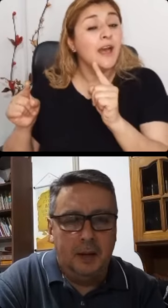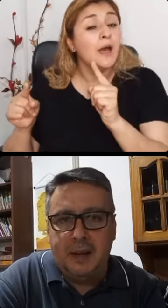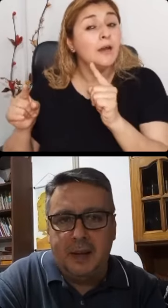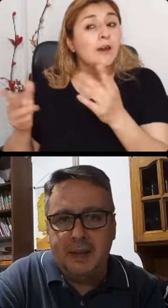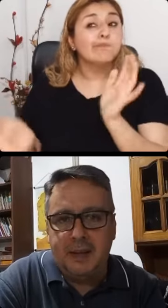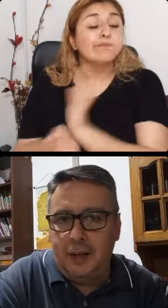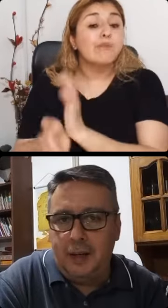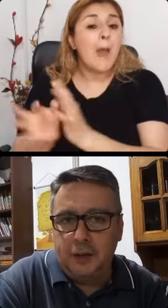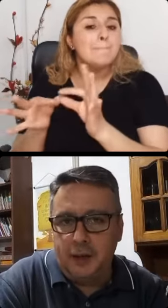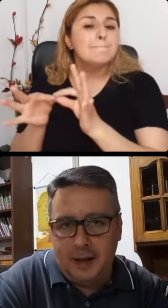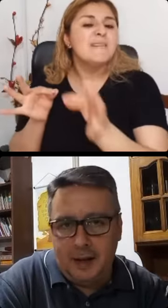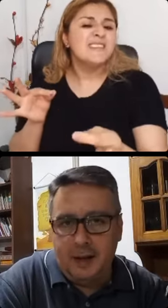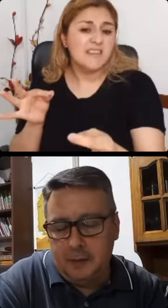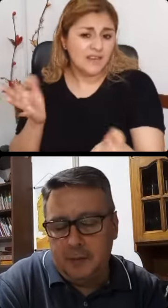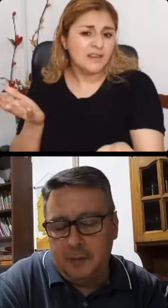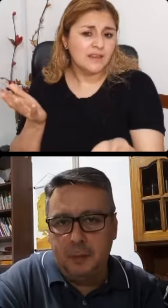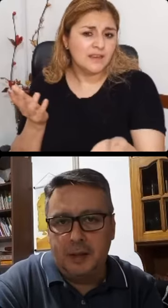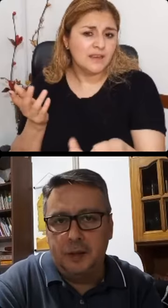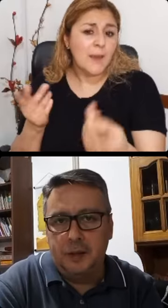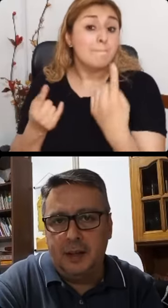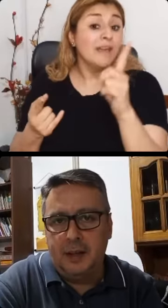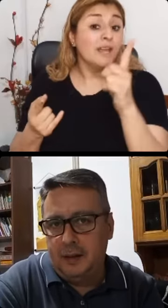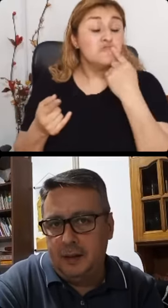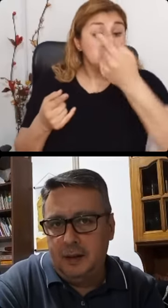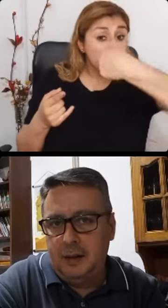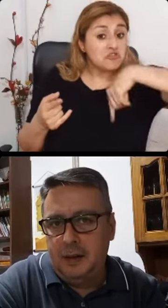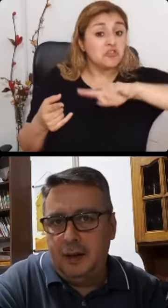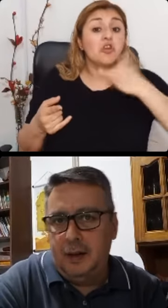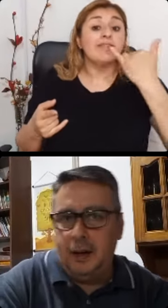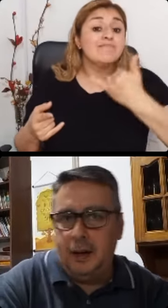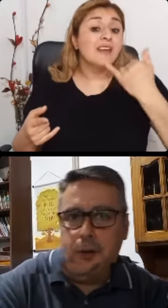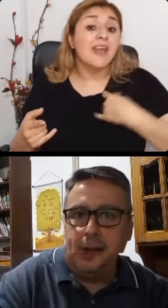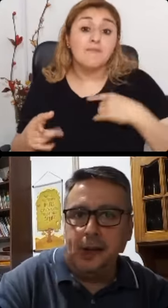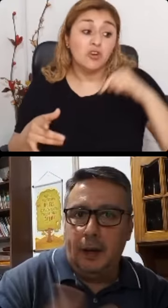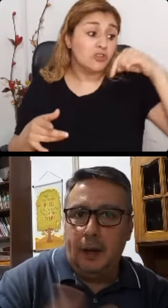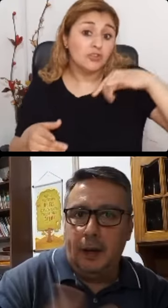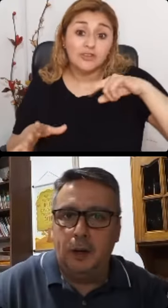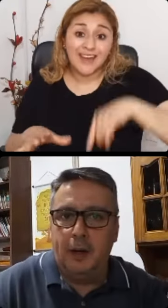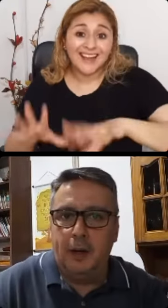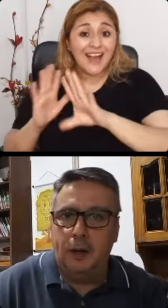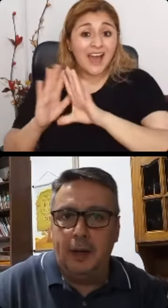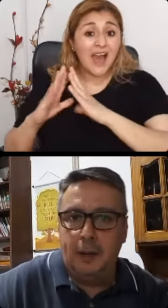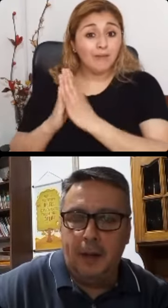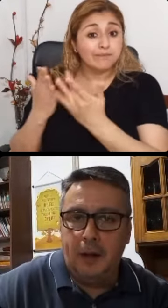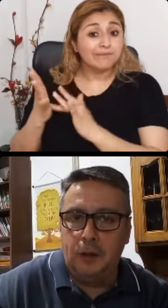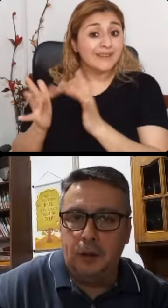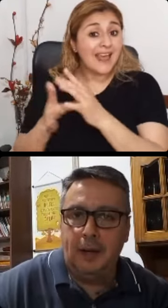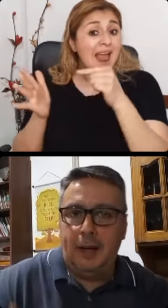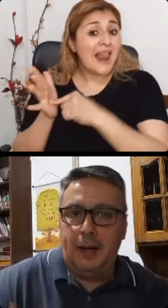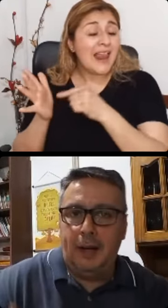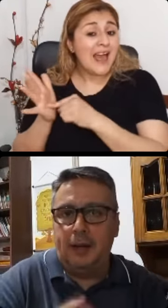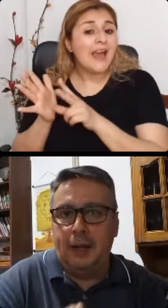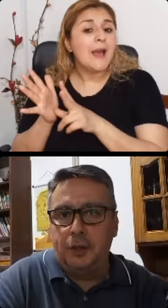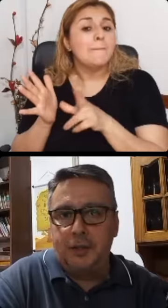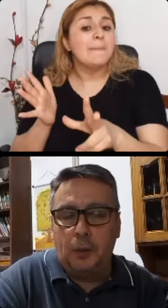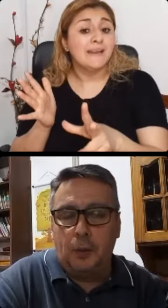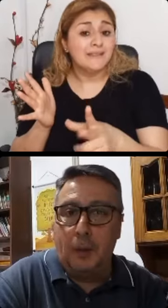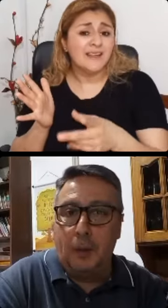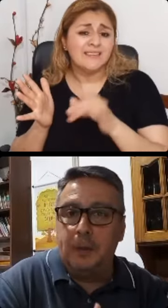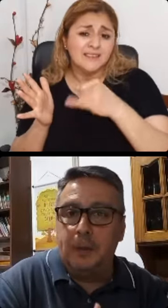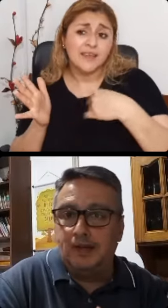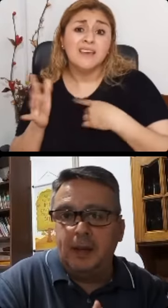pasando hoy en la sociedad ¿no? en nuestra sociedad esto es bueno esto es malo la sociedad